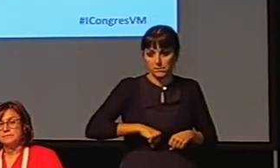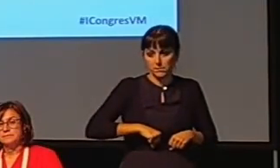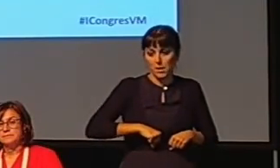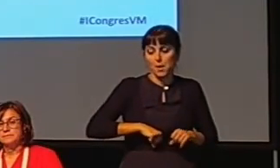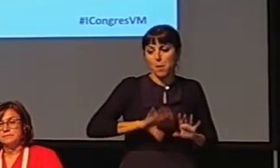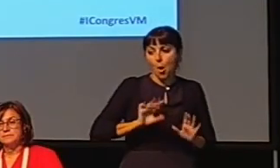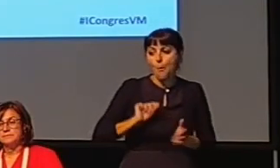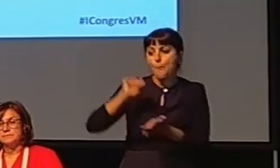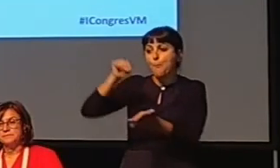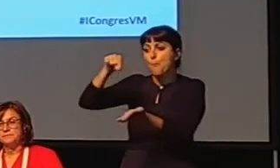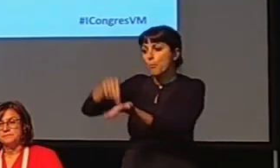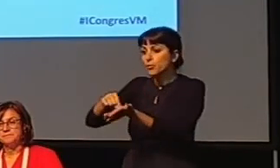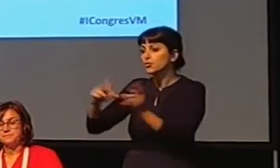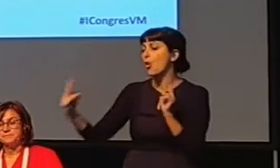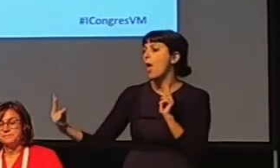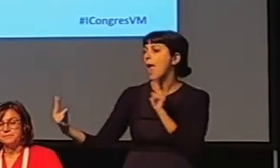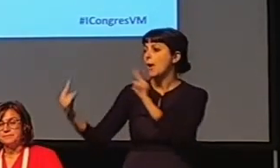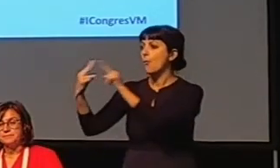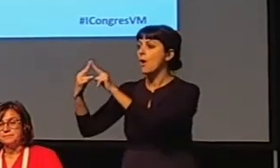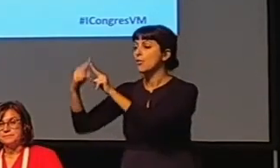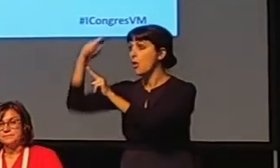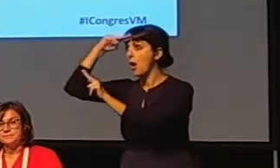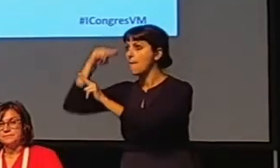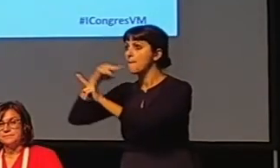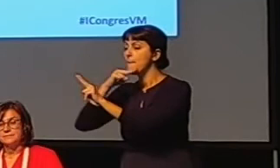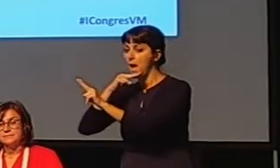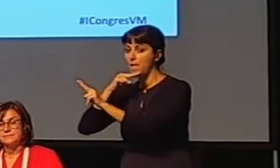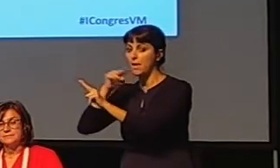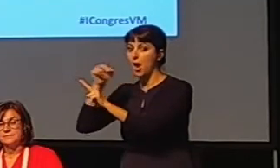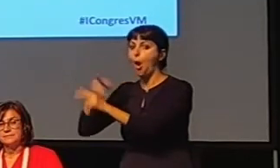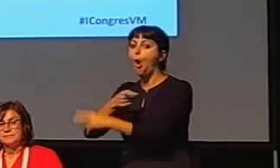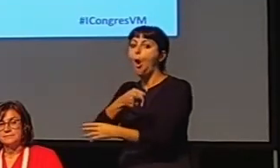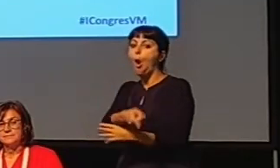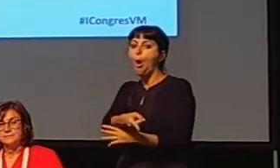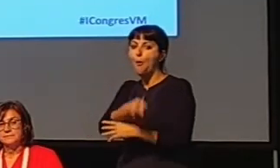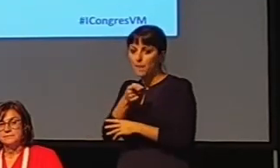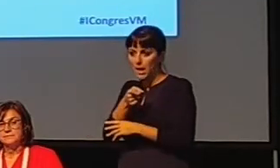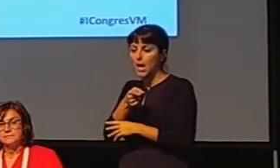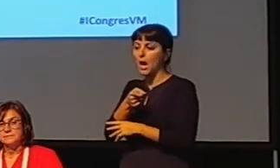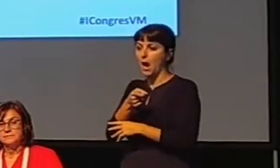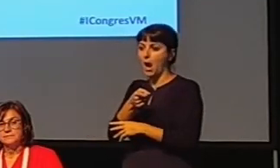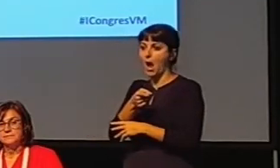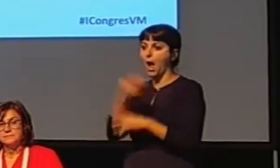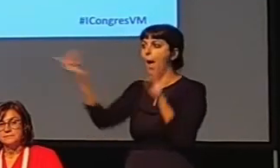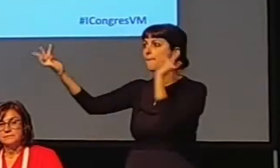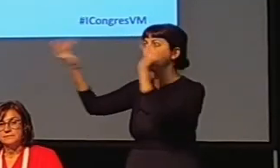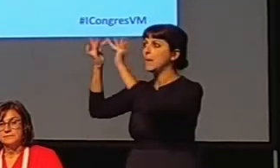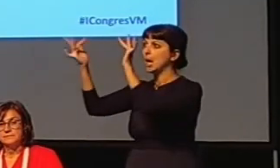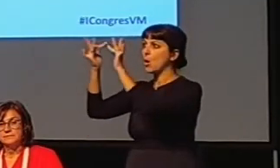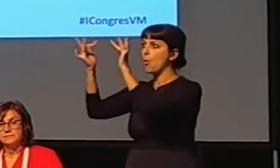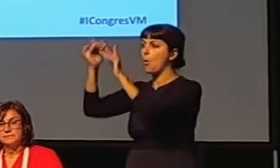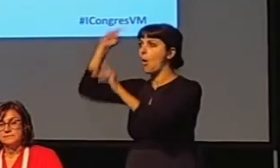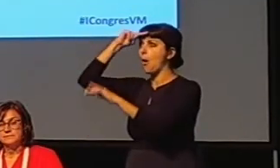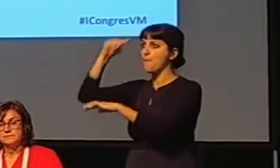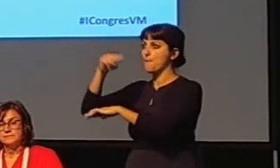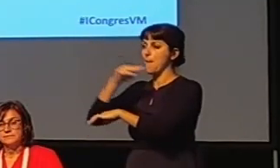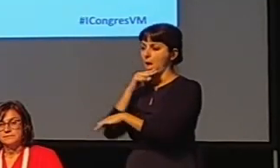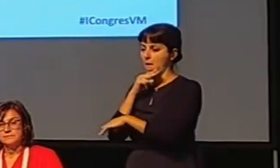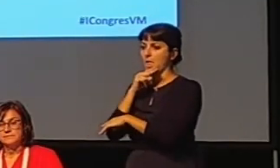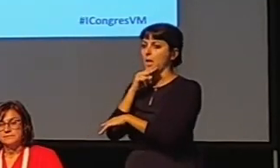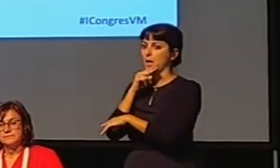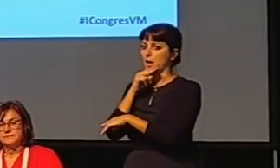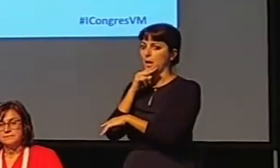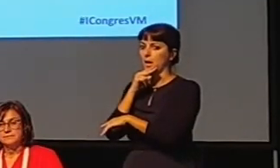sus padres, se les obliga a que vuelvan a tener ese vínculo con los padres en los puntos de